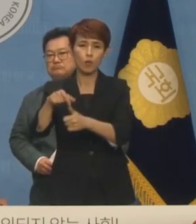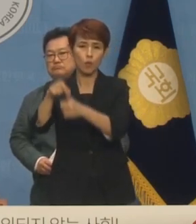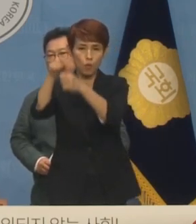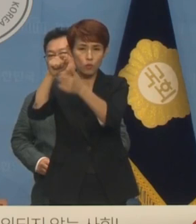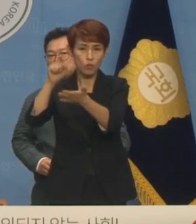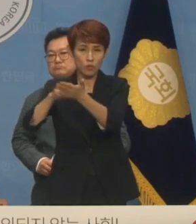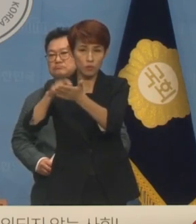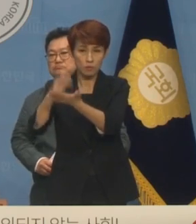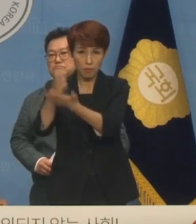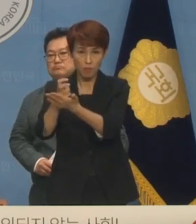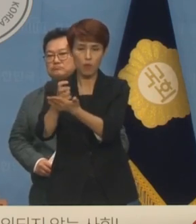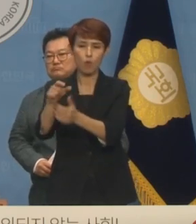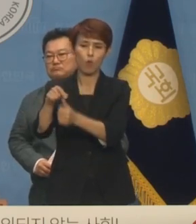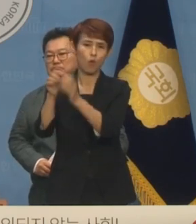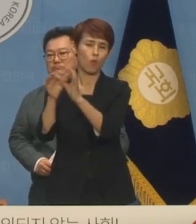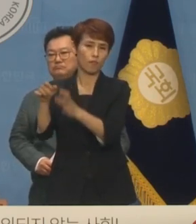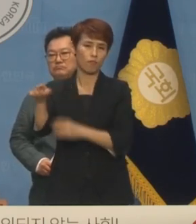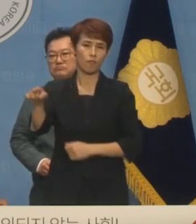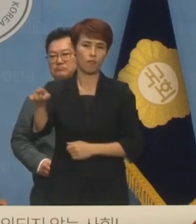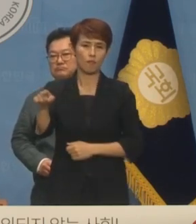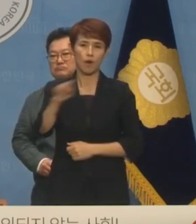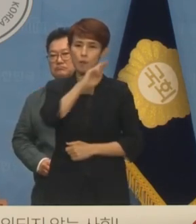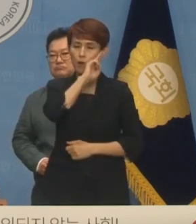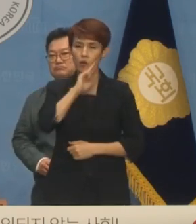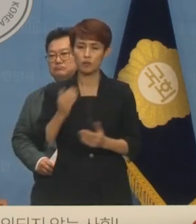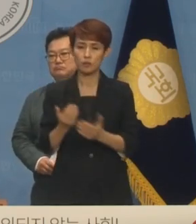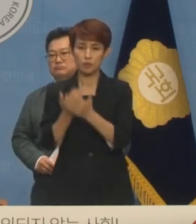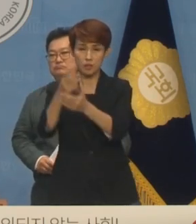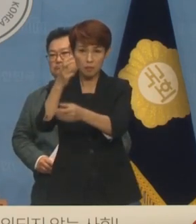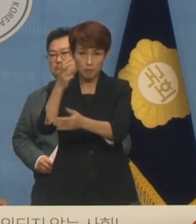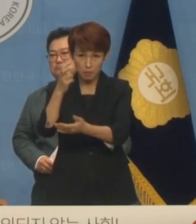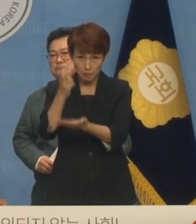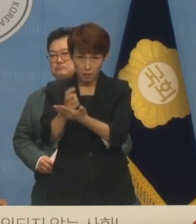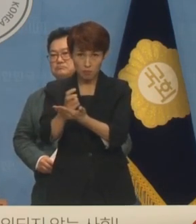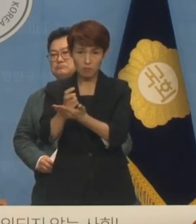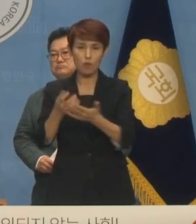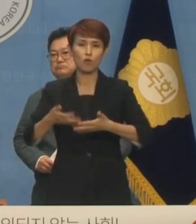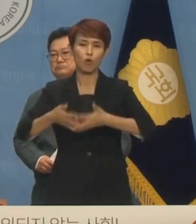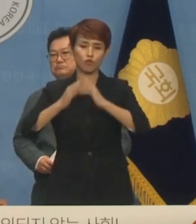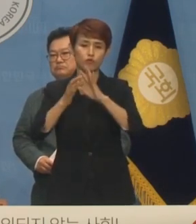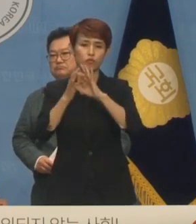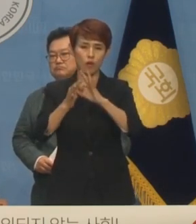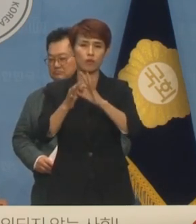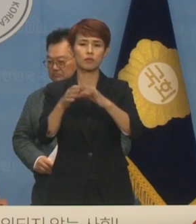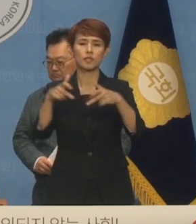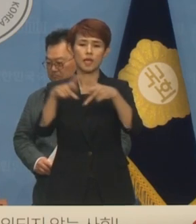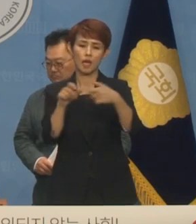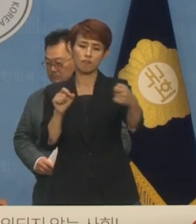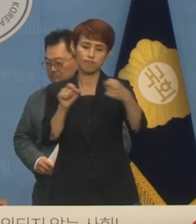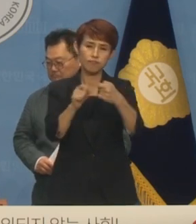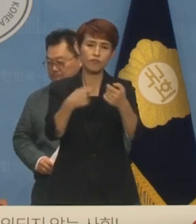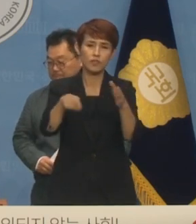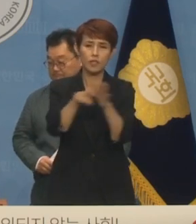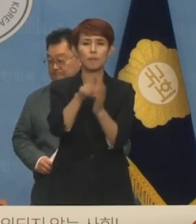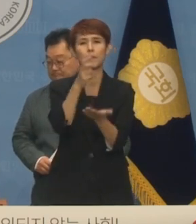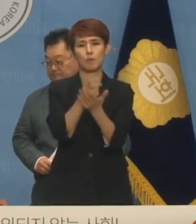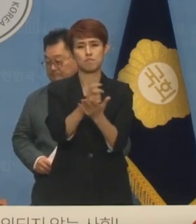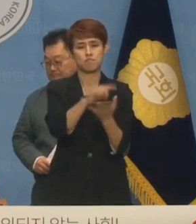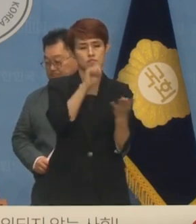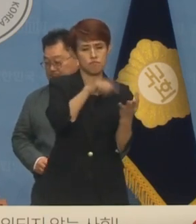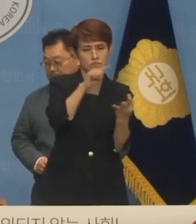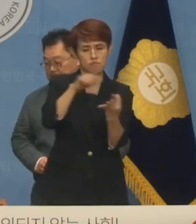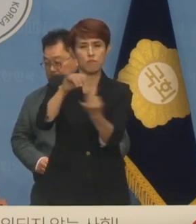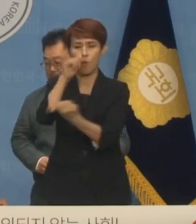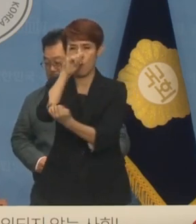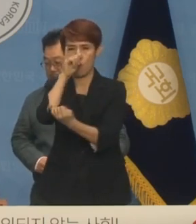분야, 장애인 등을 위한 편의 증진법은 건축물 등의 장애인 접근성을 보장하기 위한 법률로